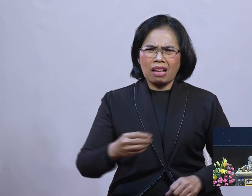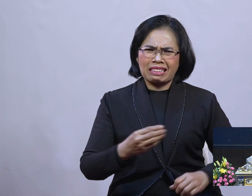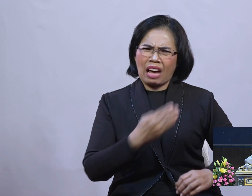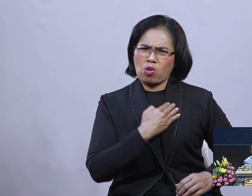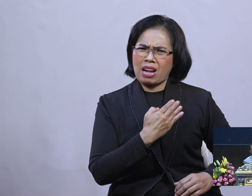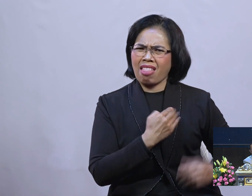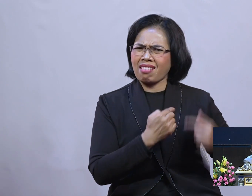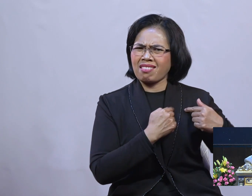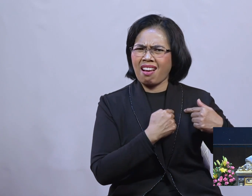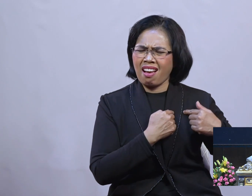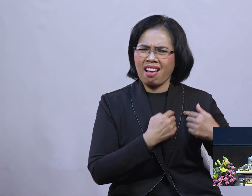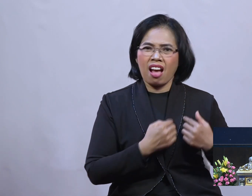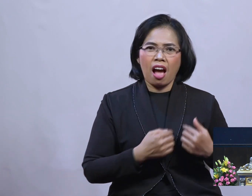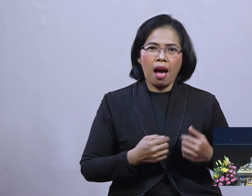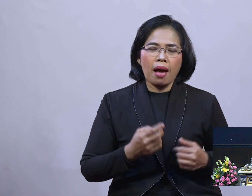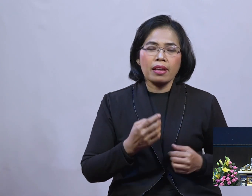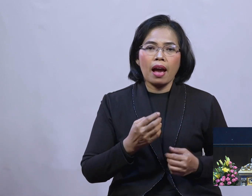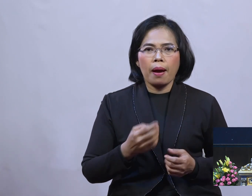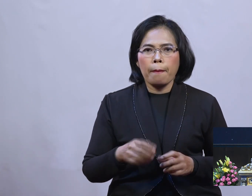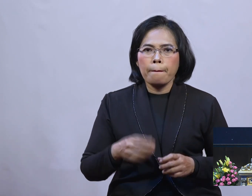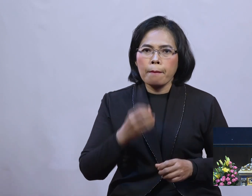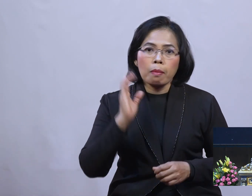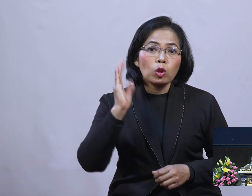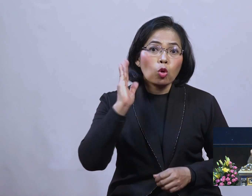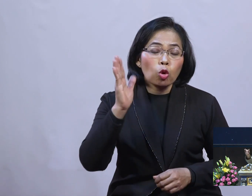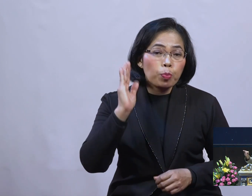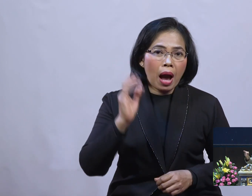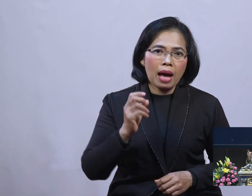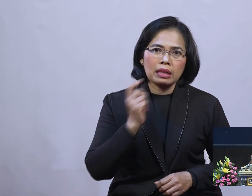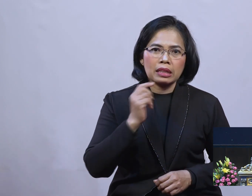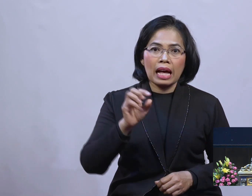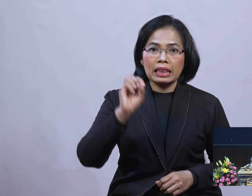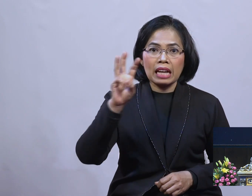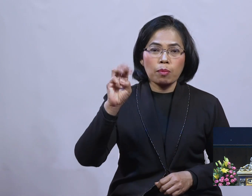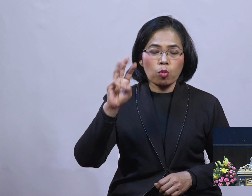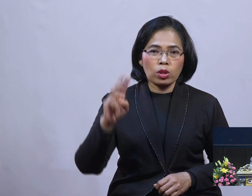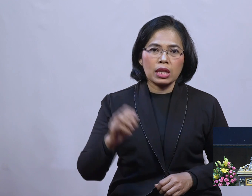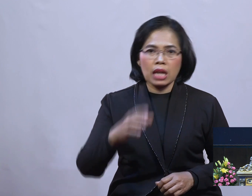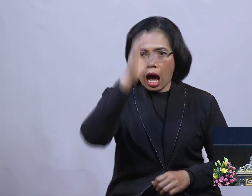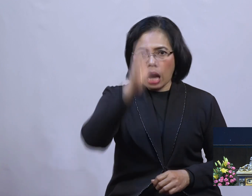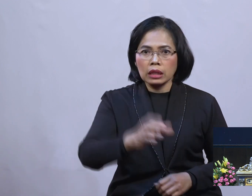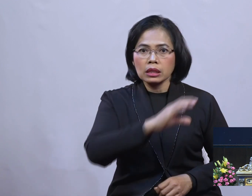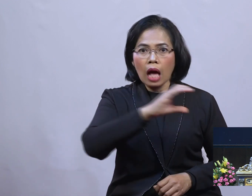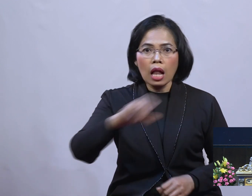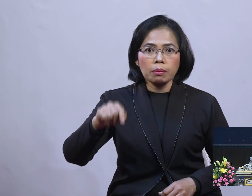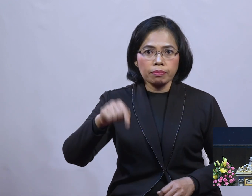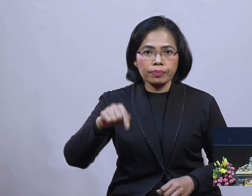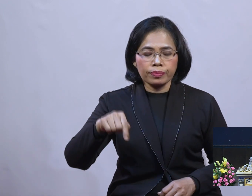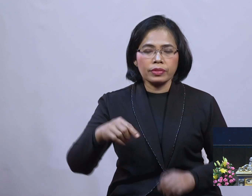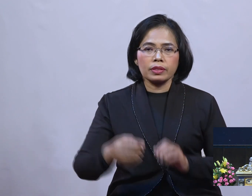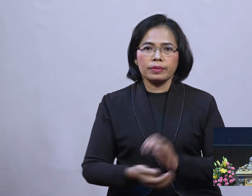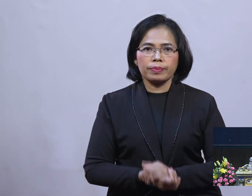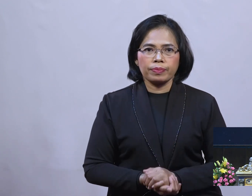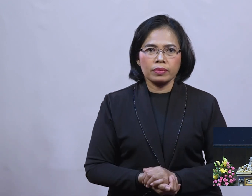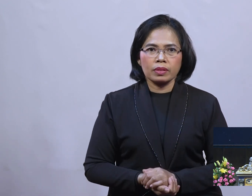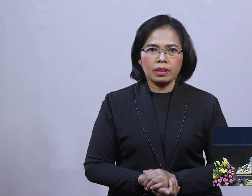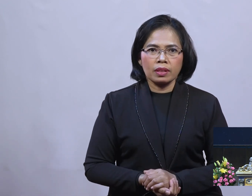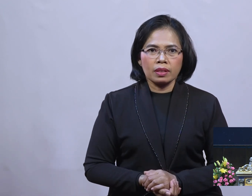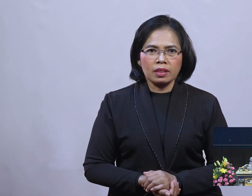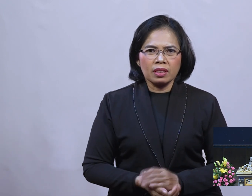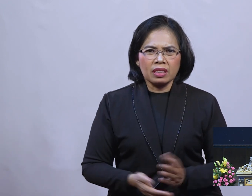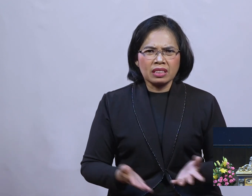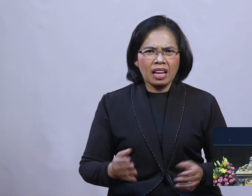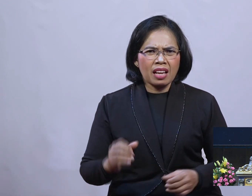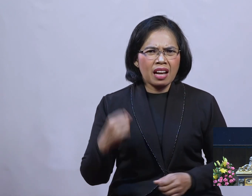membahas 33 algasha tentang salib saya belum tahu bahwa ini akan terjadi pen demi tapi sebagai kekasih dalam Tuhan saya tidak